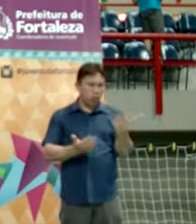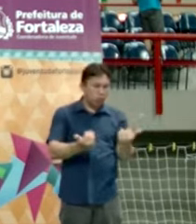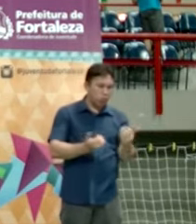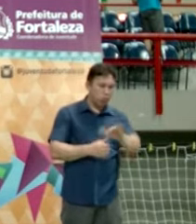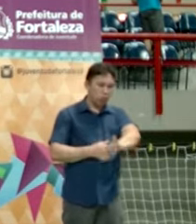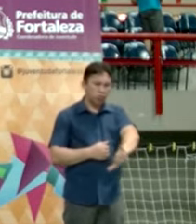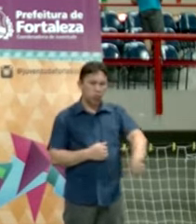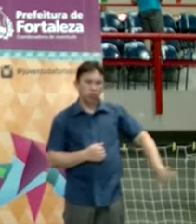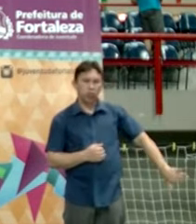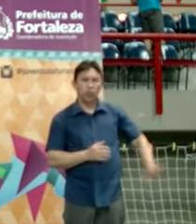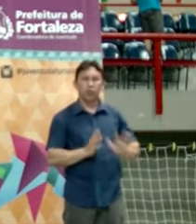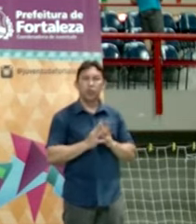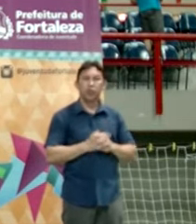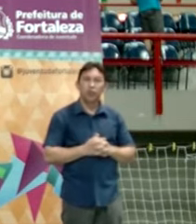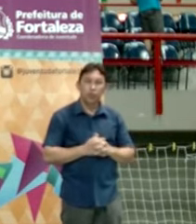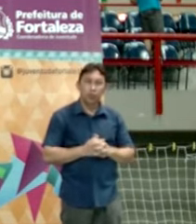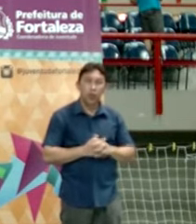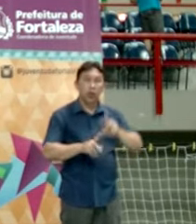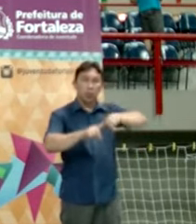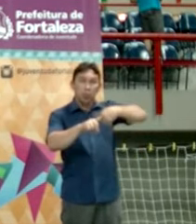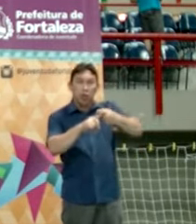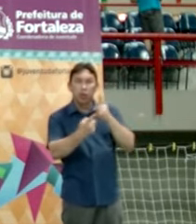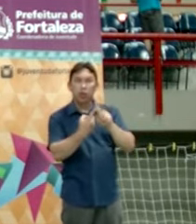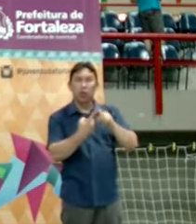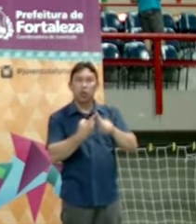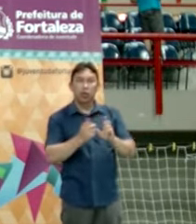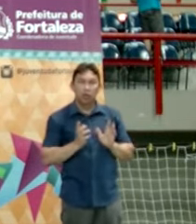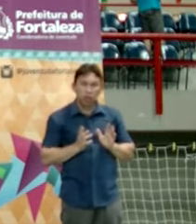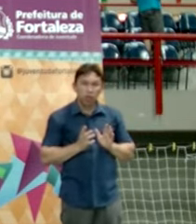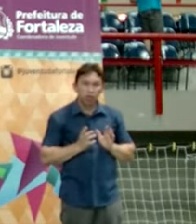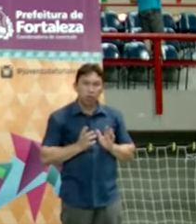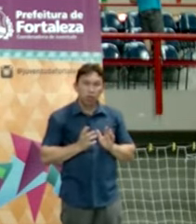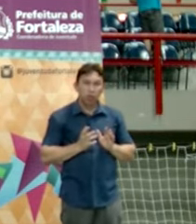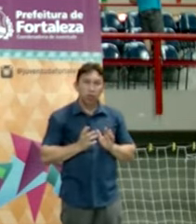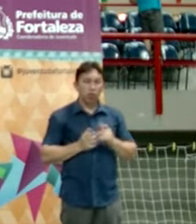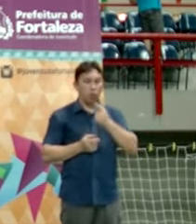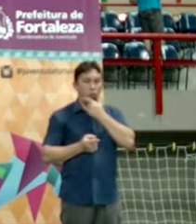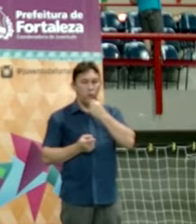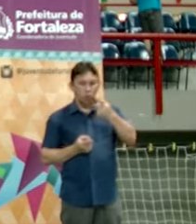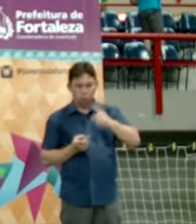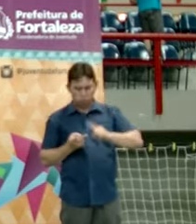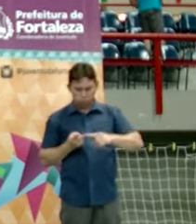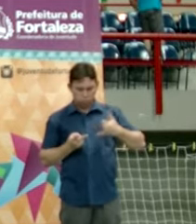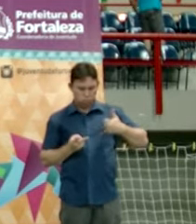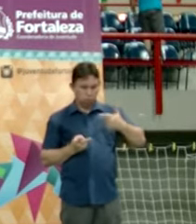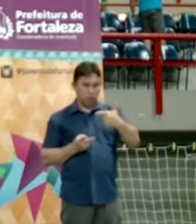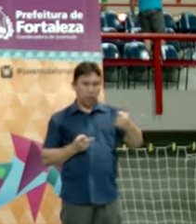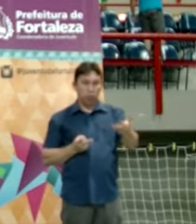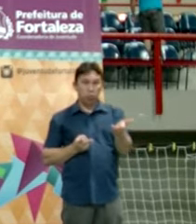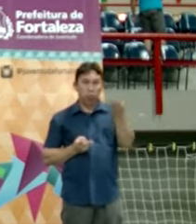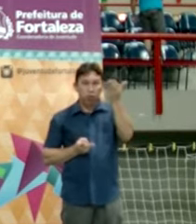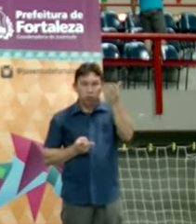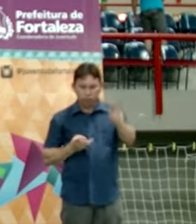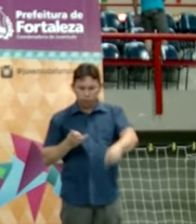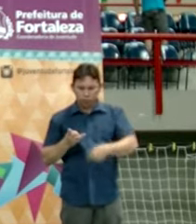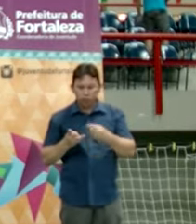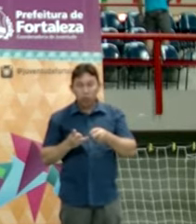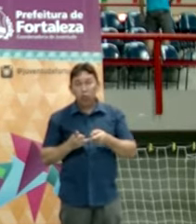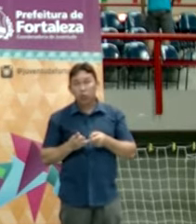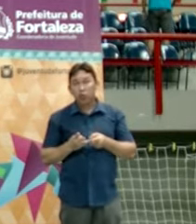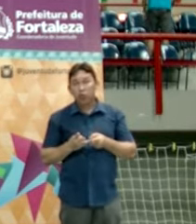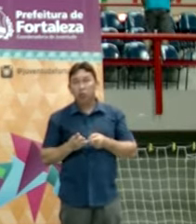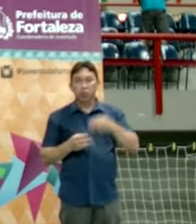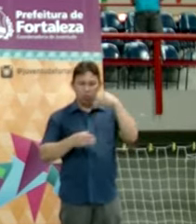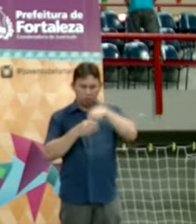jovens estavam excluídos. E além disso, além de você ser homem e além de você ter mais de 21 anos de idade, você tinha que